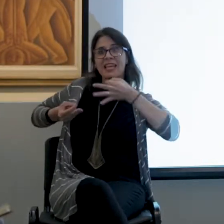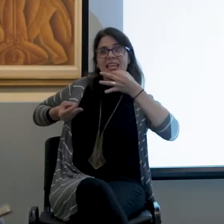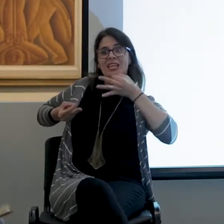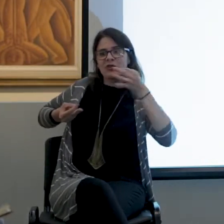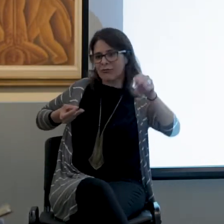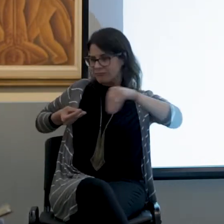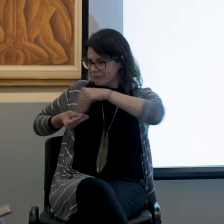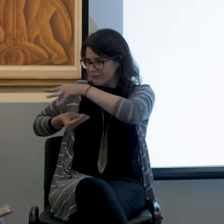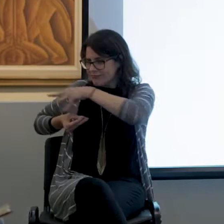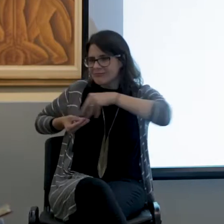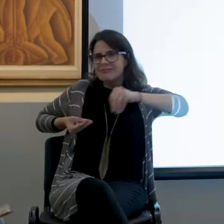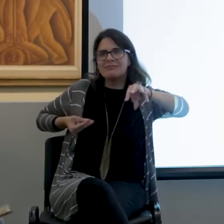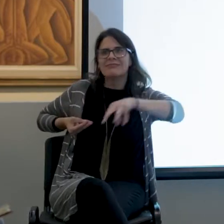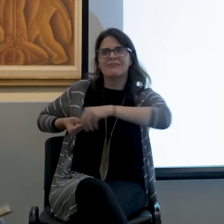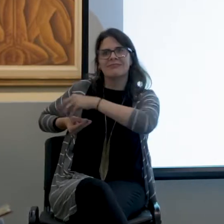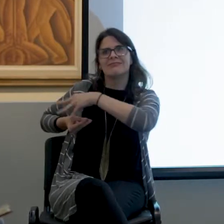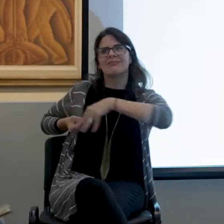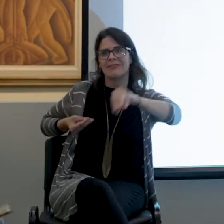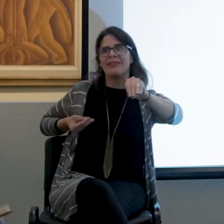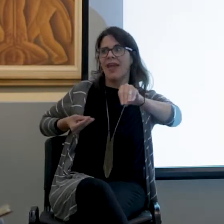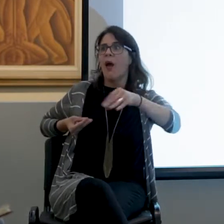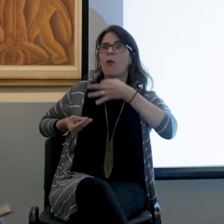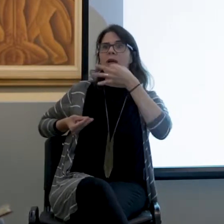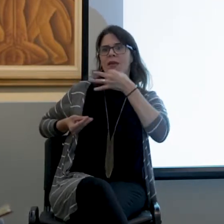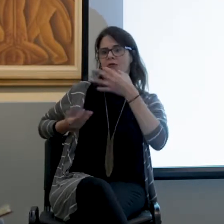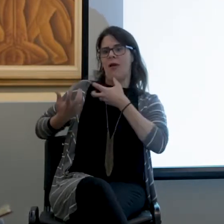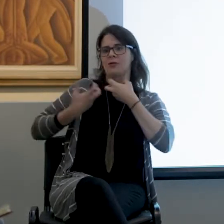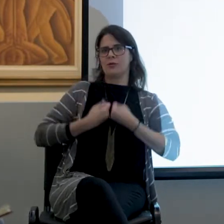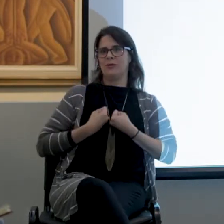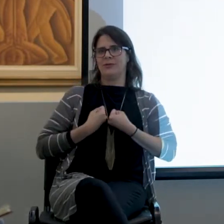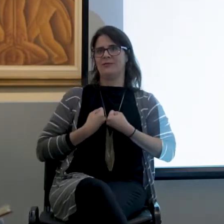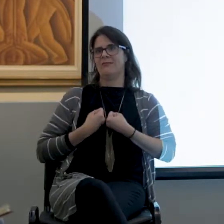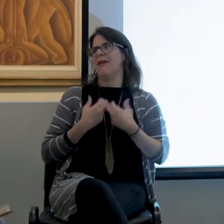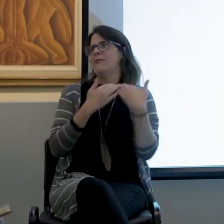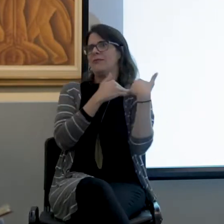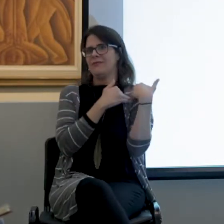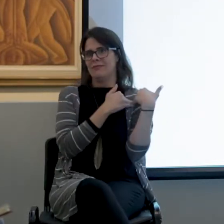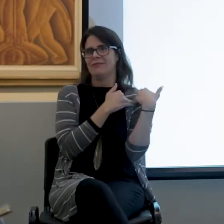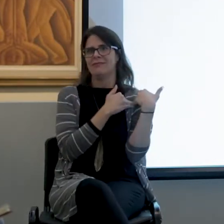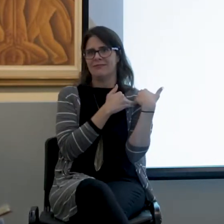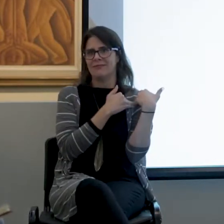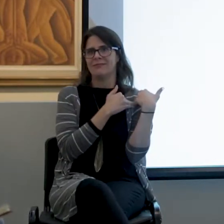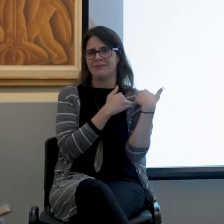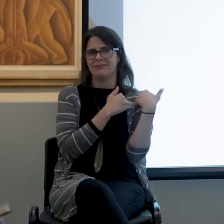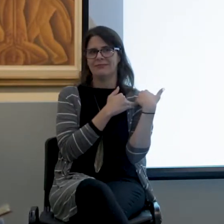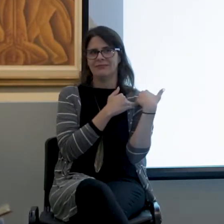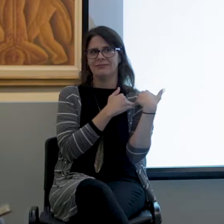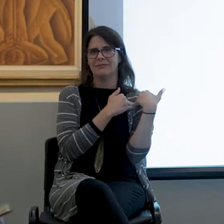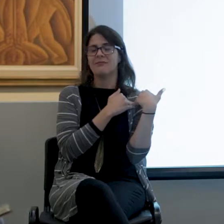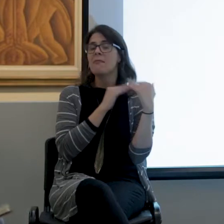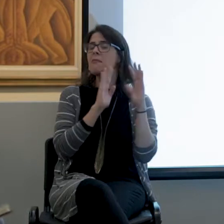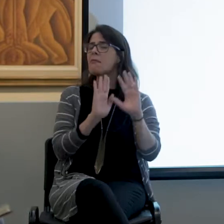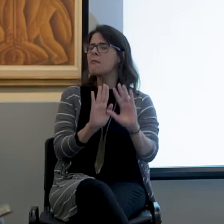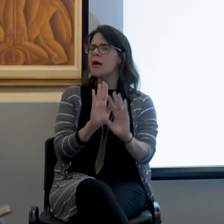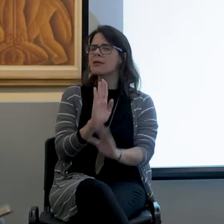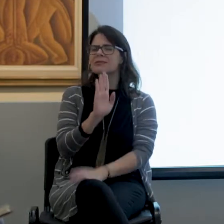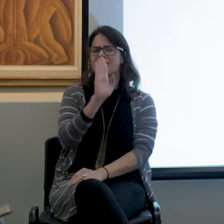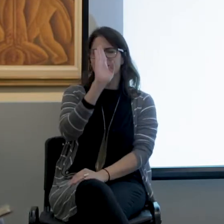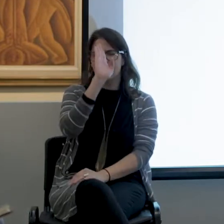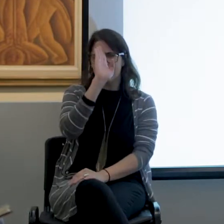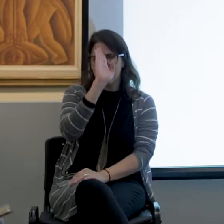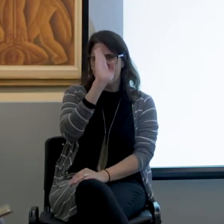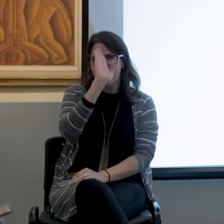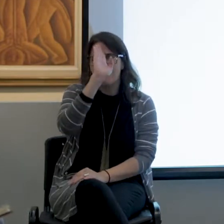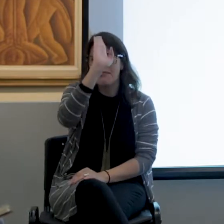O crítico vai assumir, e essa é a parte mais interessante, a ideia, o princípio que eu disse lá, que é o princípio fundamental do